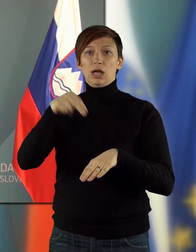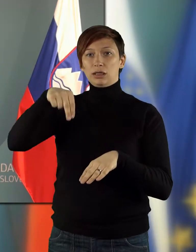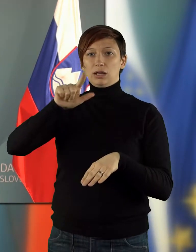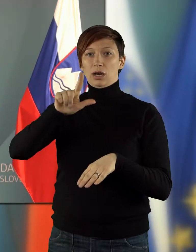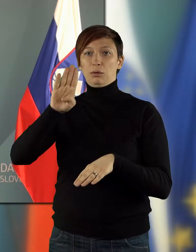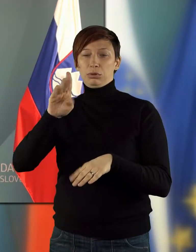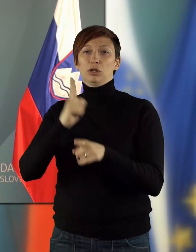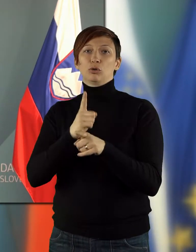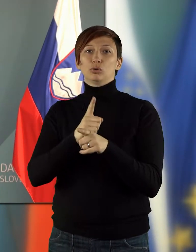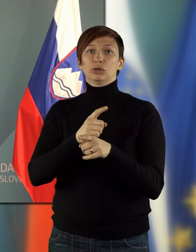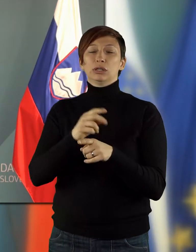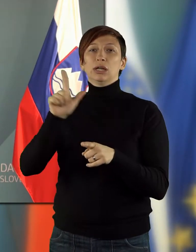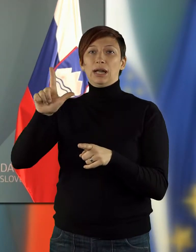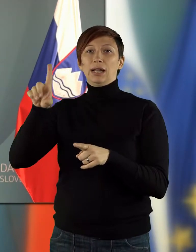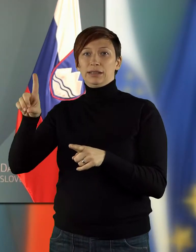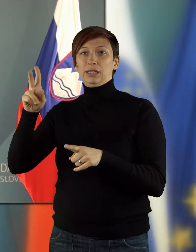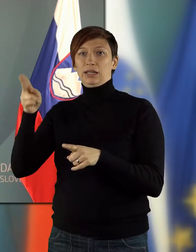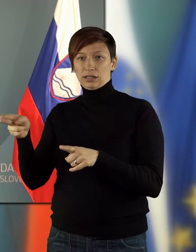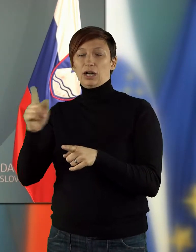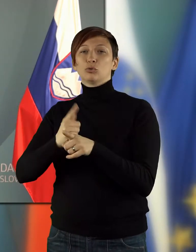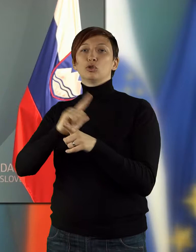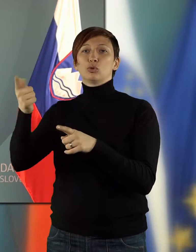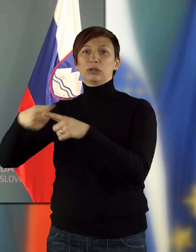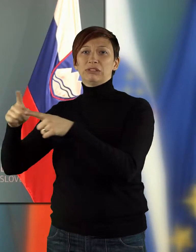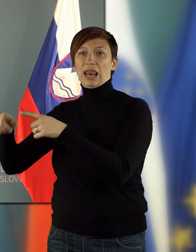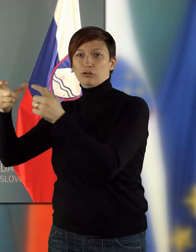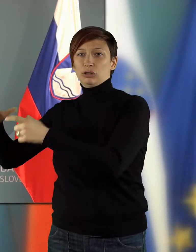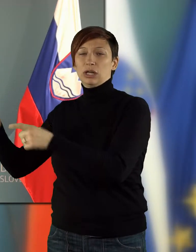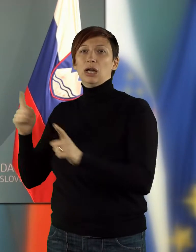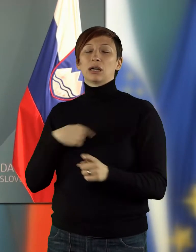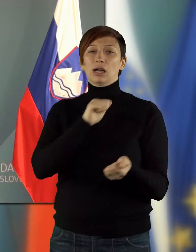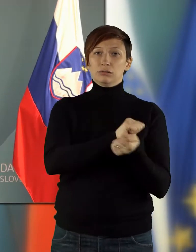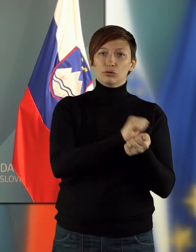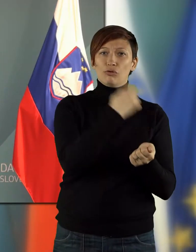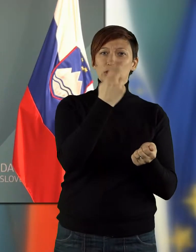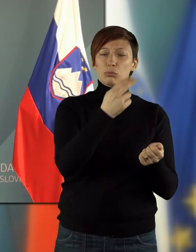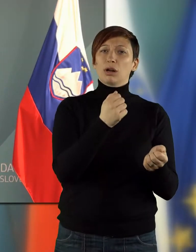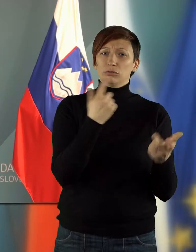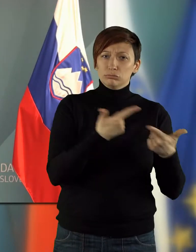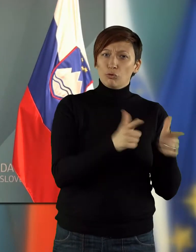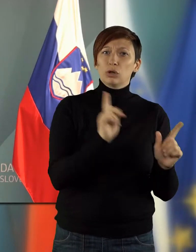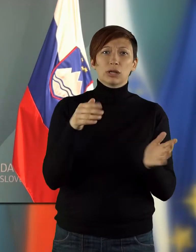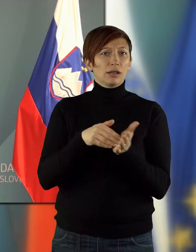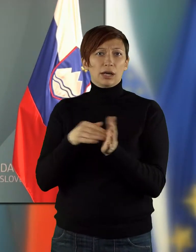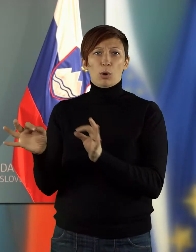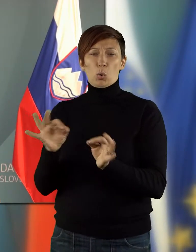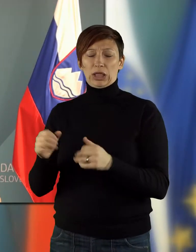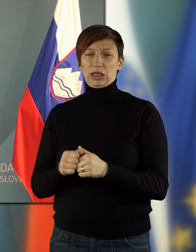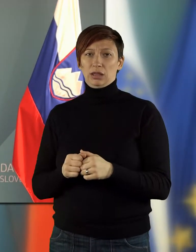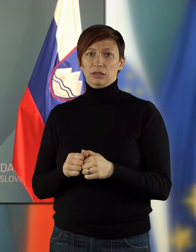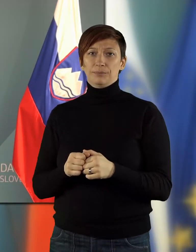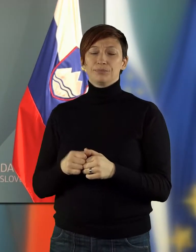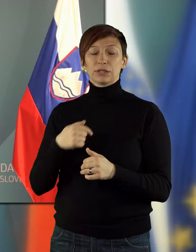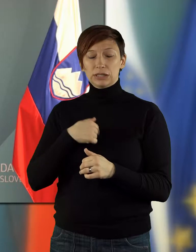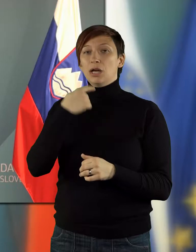tako NLB kot tudi SDH in drugim deležnikom, kaj naše pravo dopušča in kako je treba ravnati. Naj